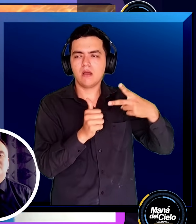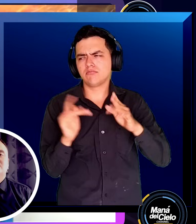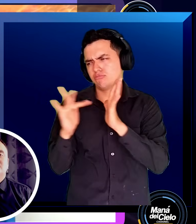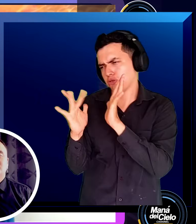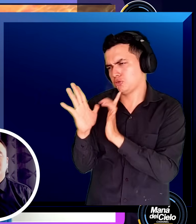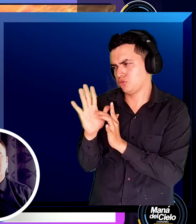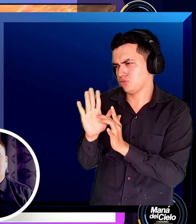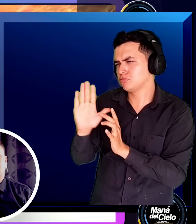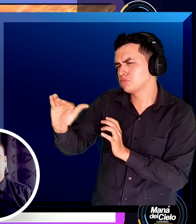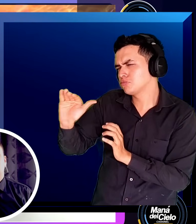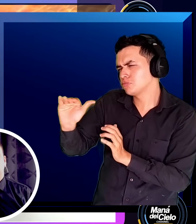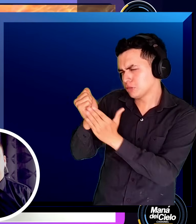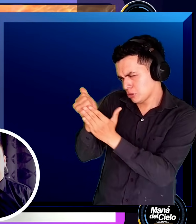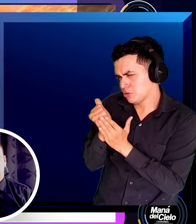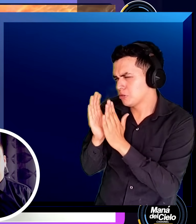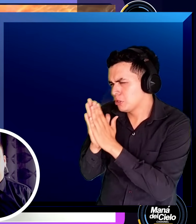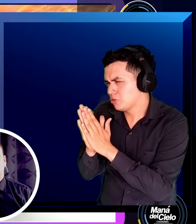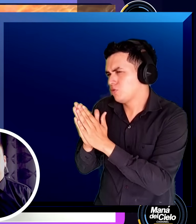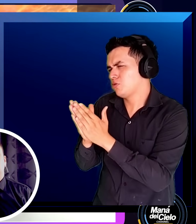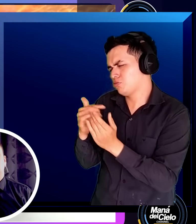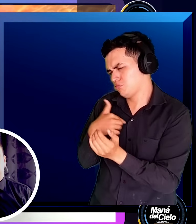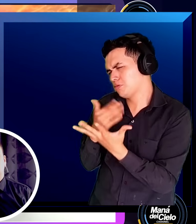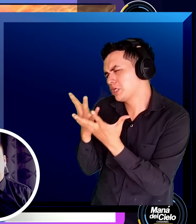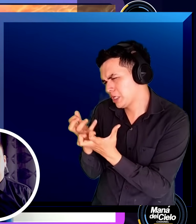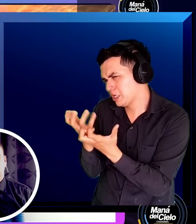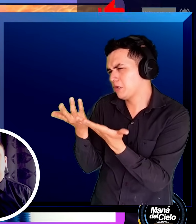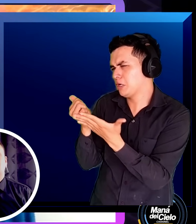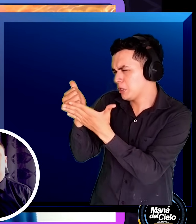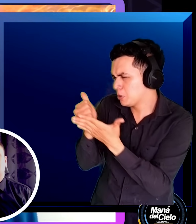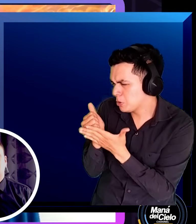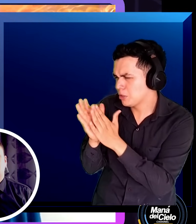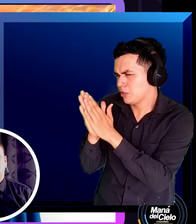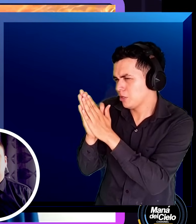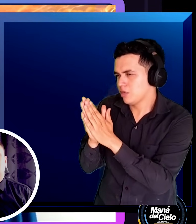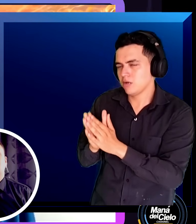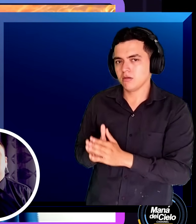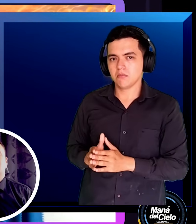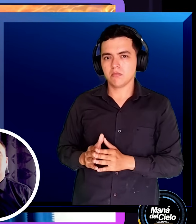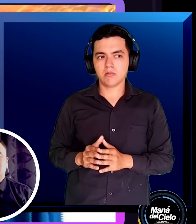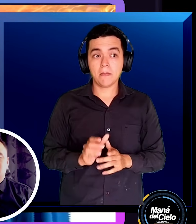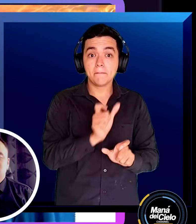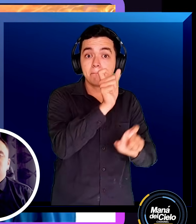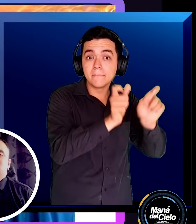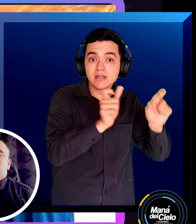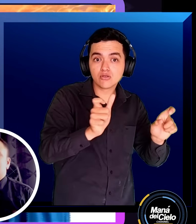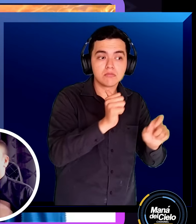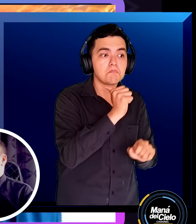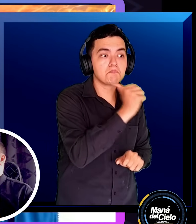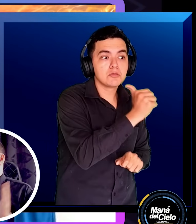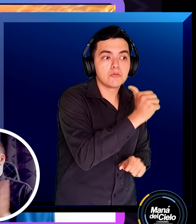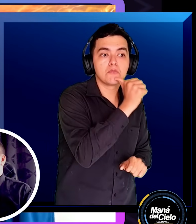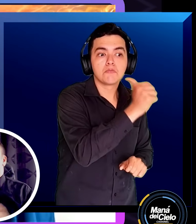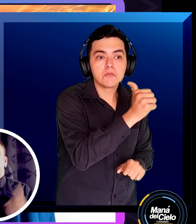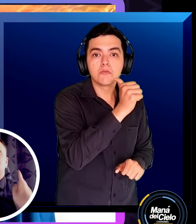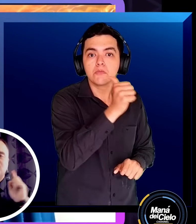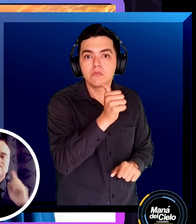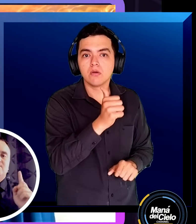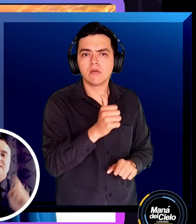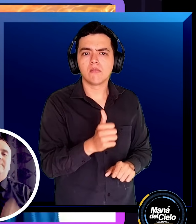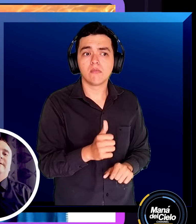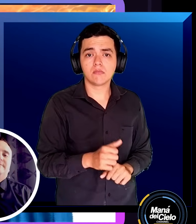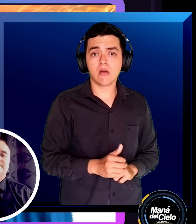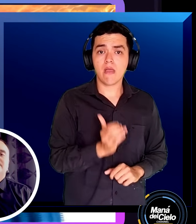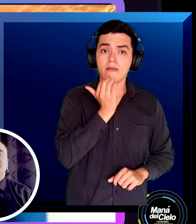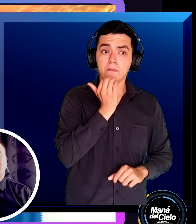mí. Si él le hubiera dicho a un hijo, a la esposa, qué sé yo, un hermano de él, a alguno: vea,